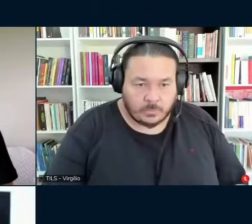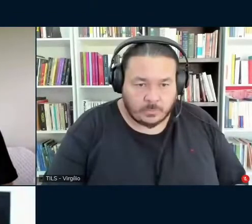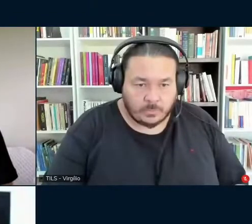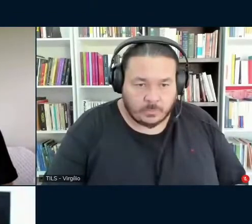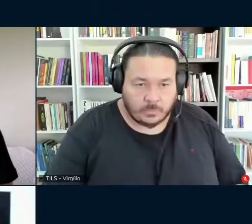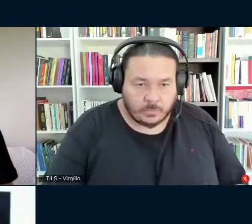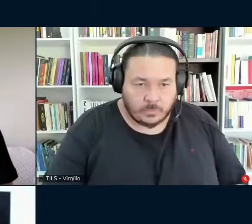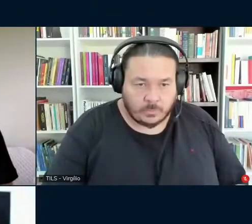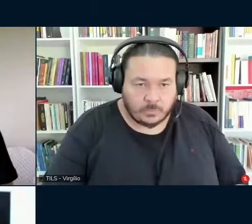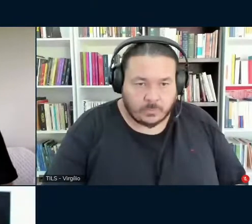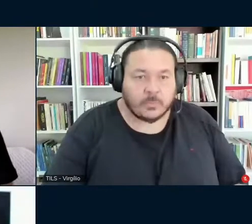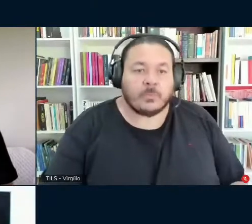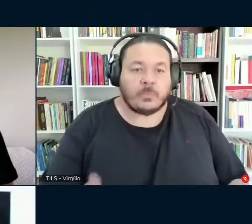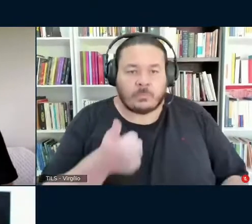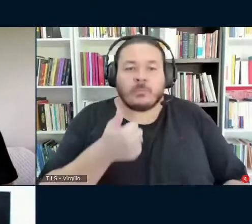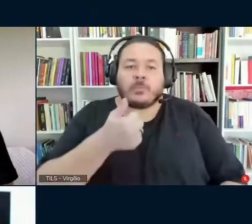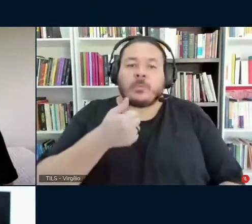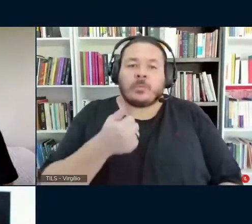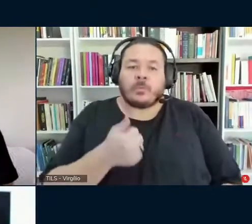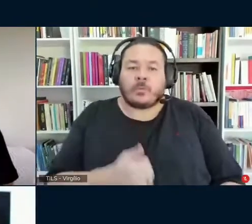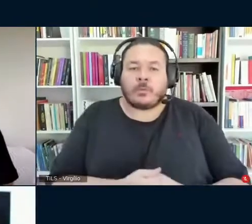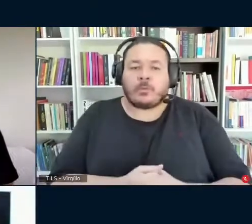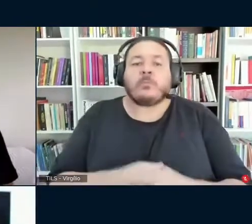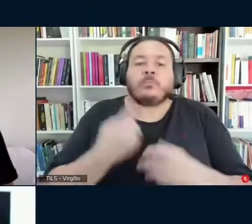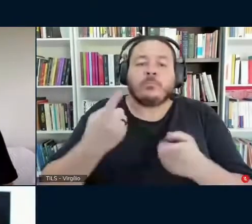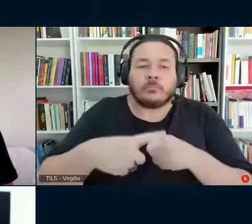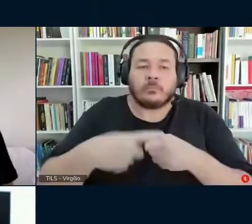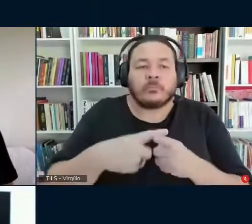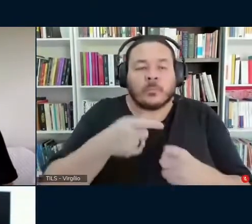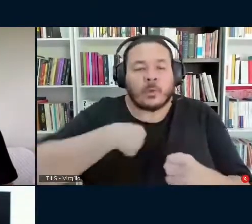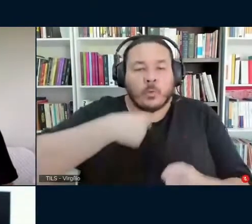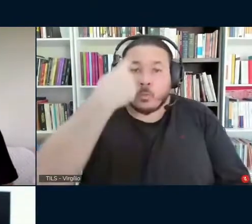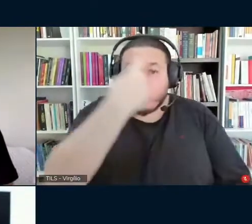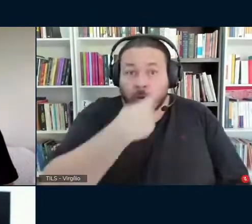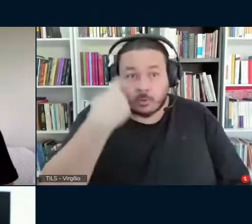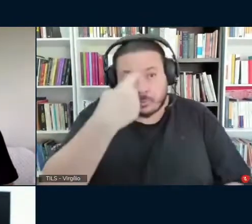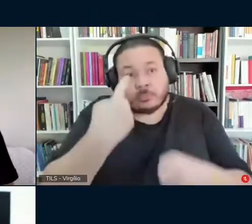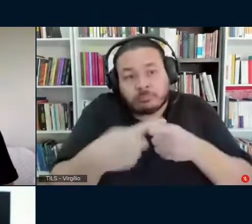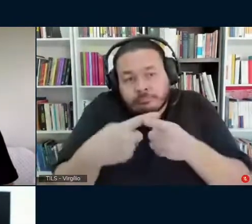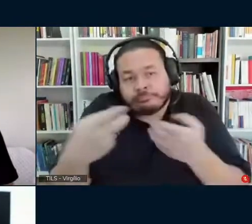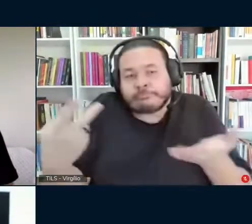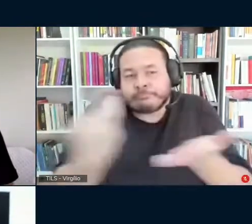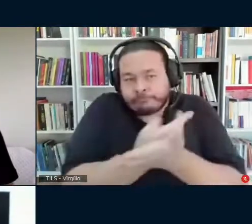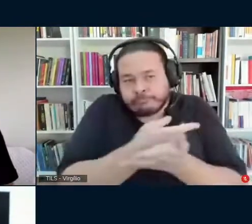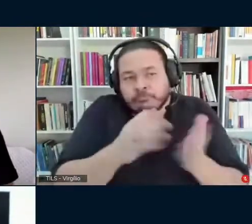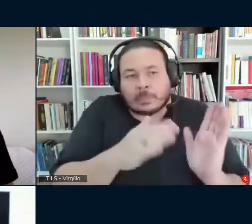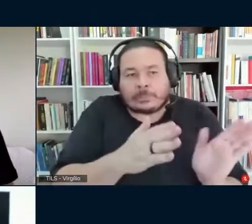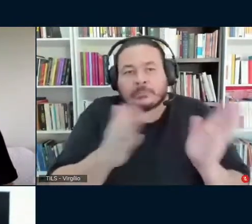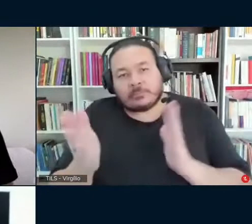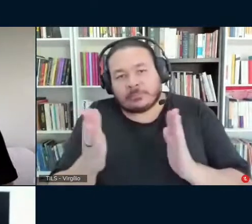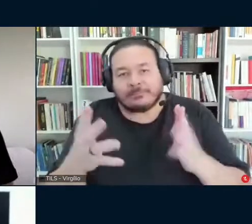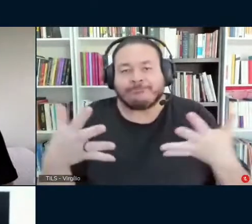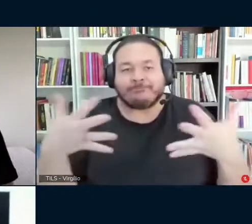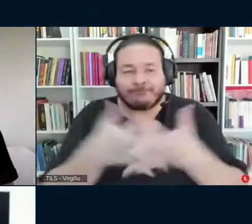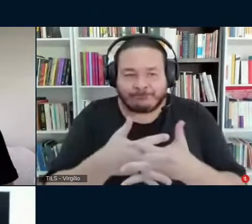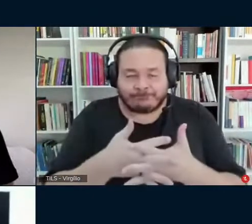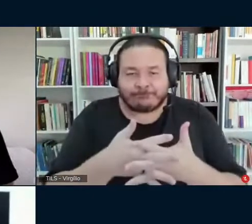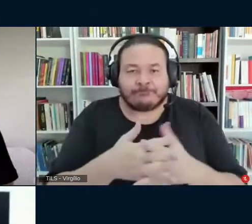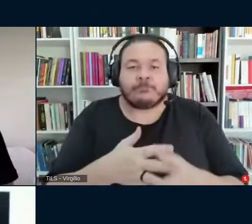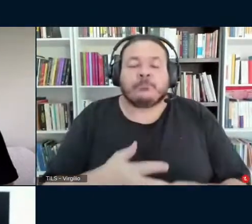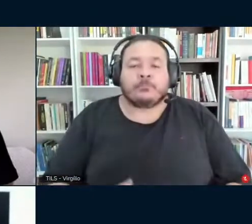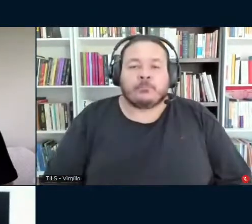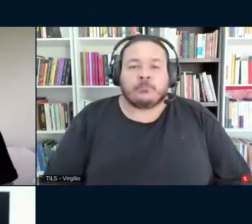uma hora, porque houve esses percalços aí todos, que atrapalharam